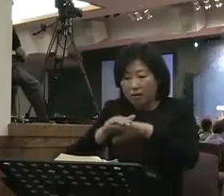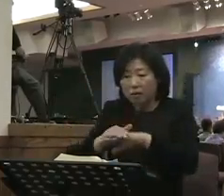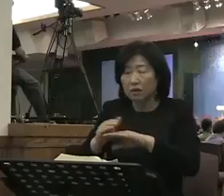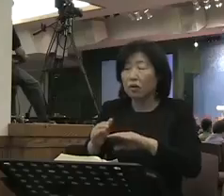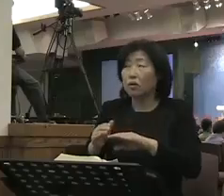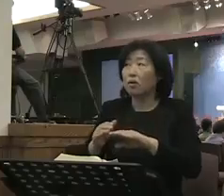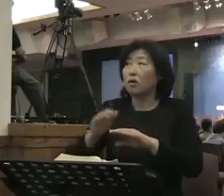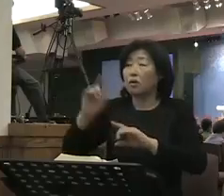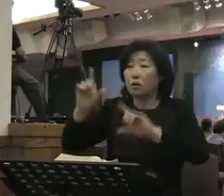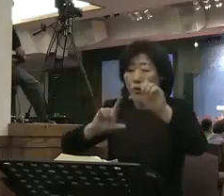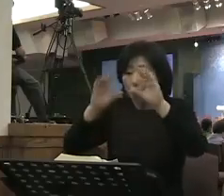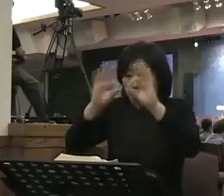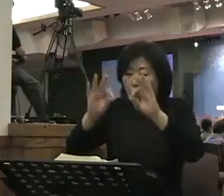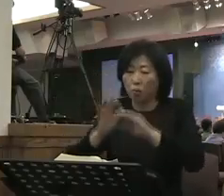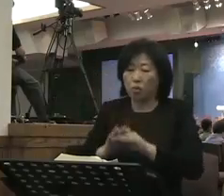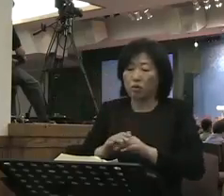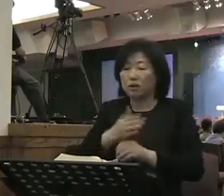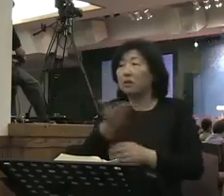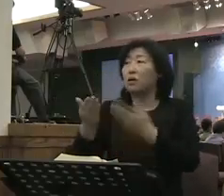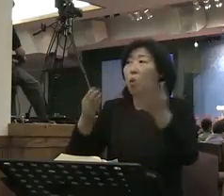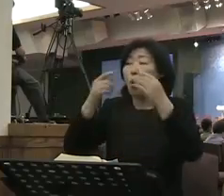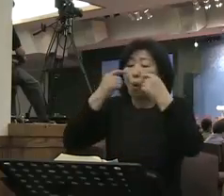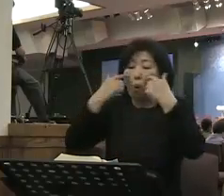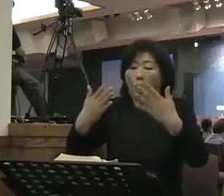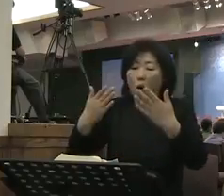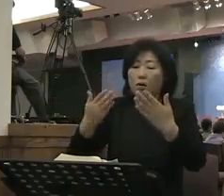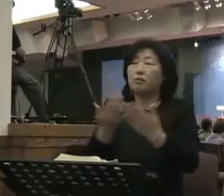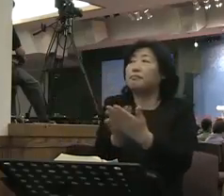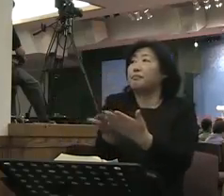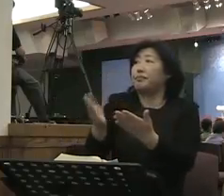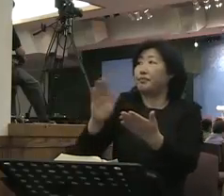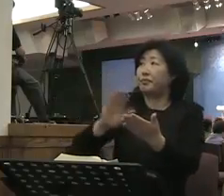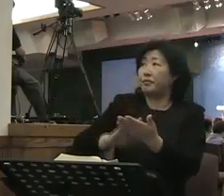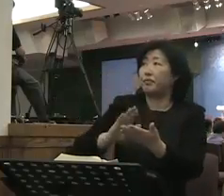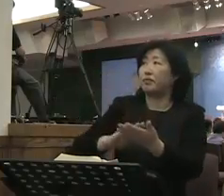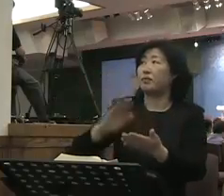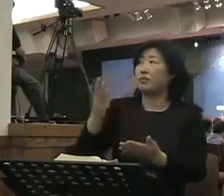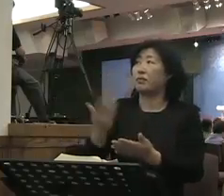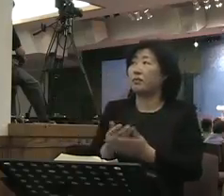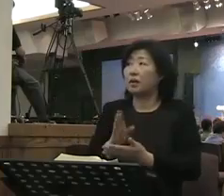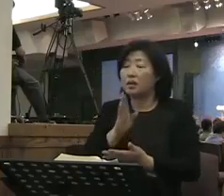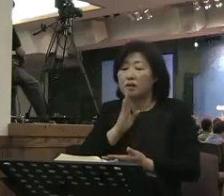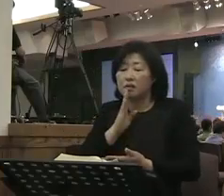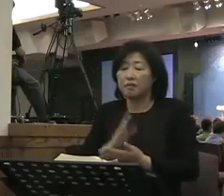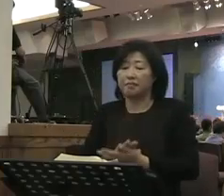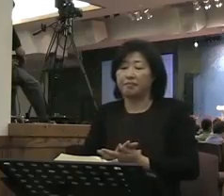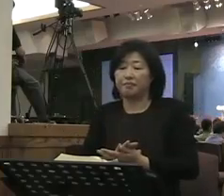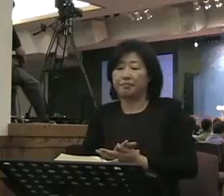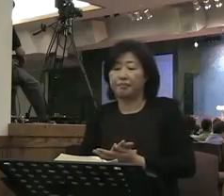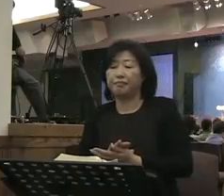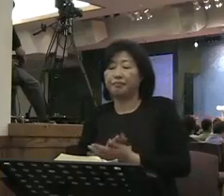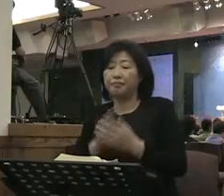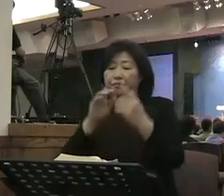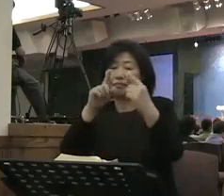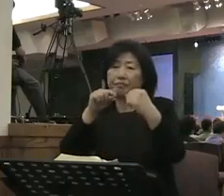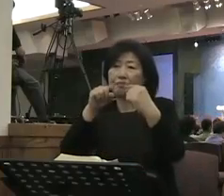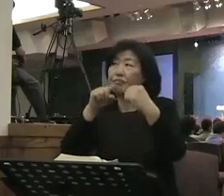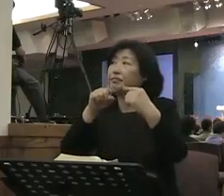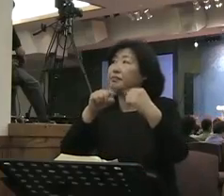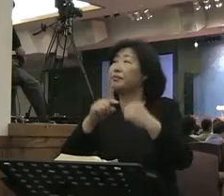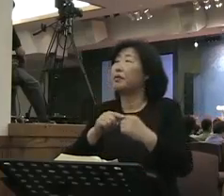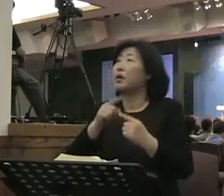모습을 보는 순간 그들은 확실히 뒤집어진다고 그는 말을 하는데 정말 억울해합니다.